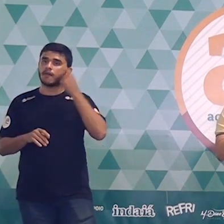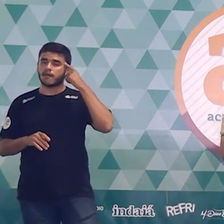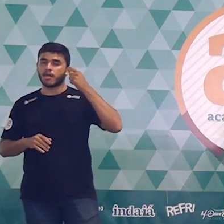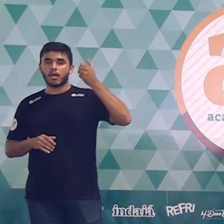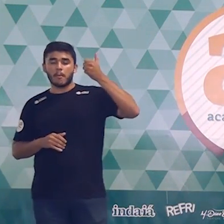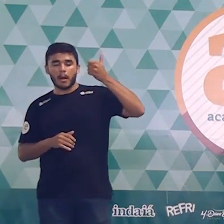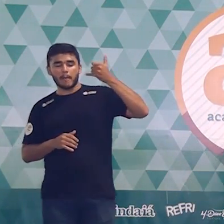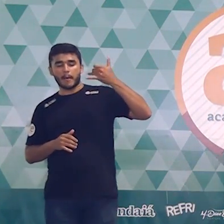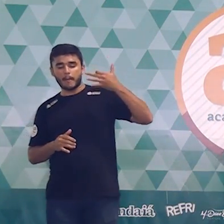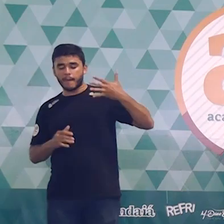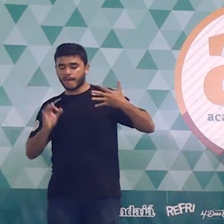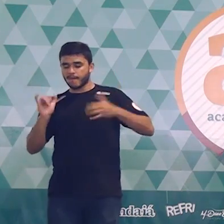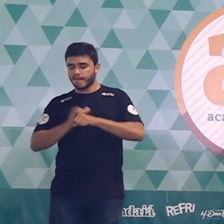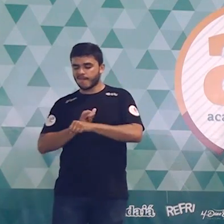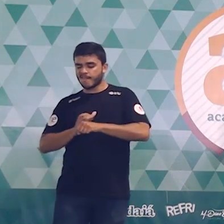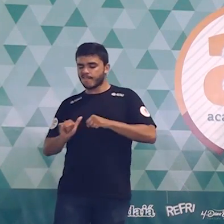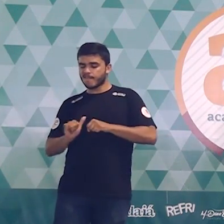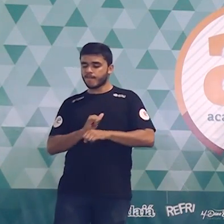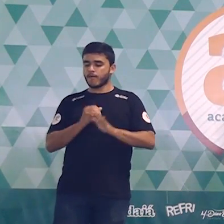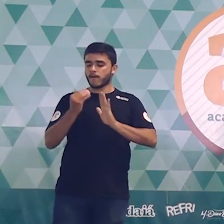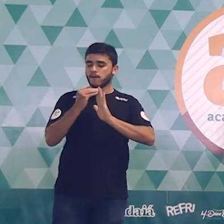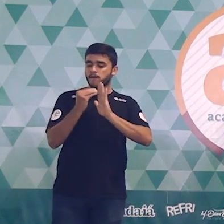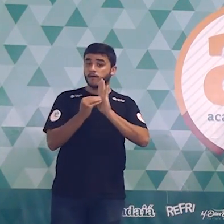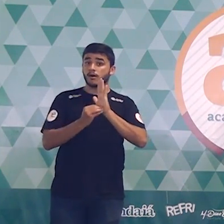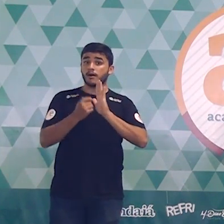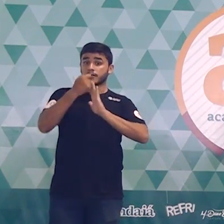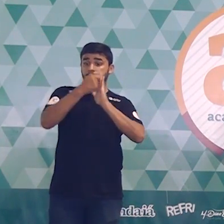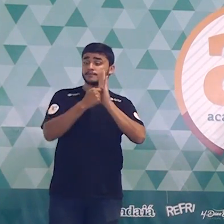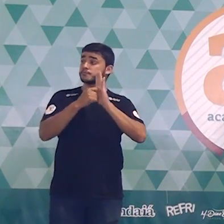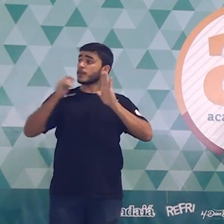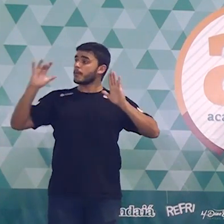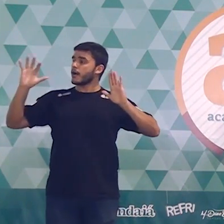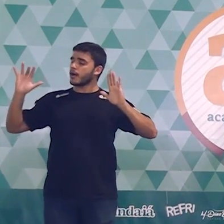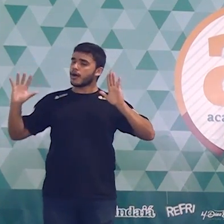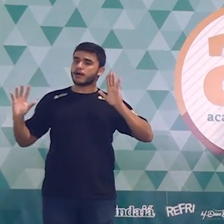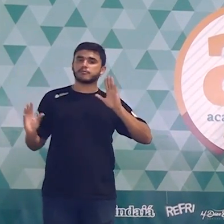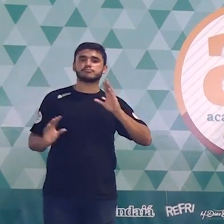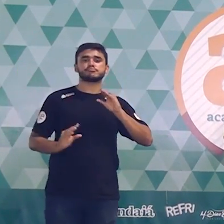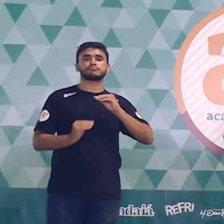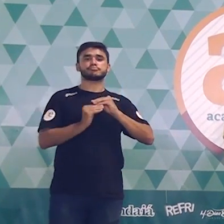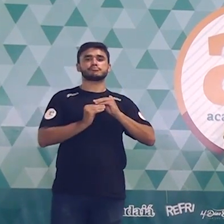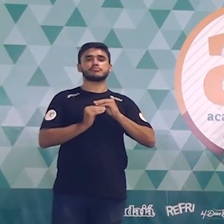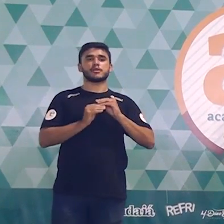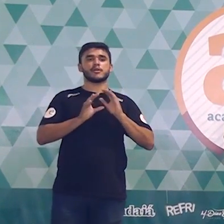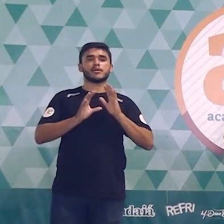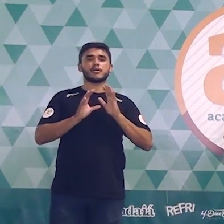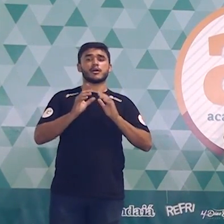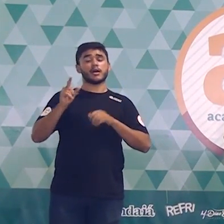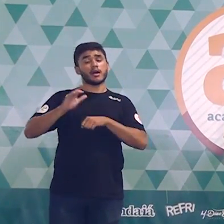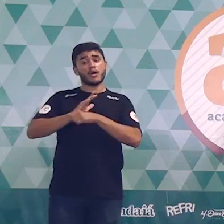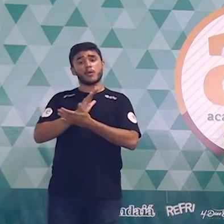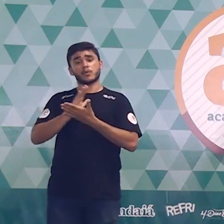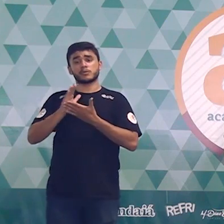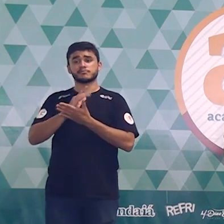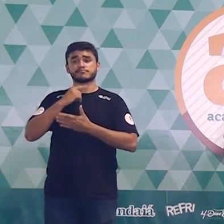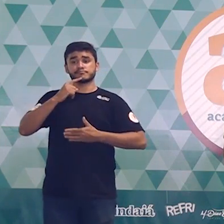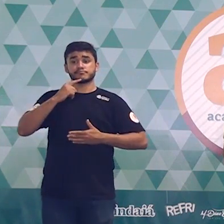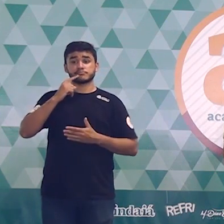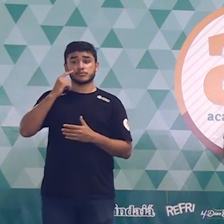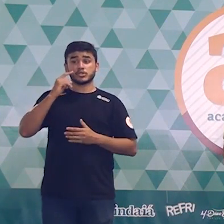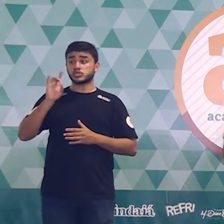como repertório, isso está no fim do texto, aí o corretor pode achar que o seu repertório foi insuficiente, tá bom?